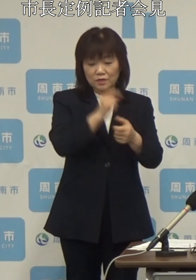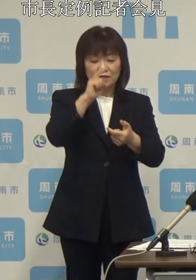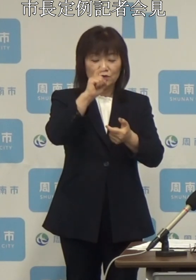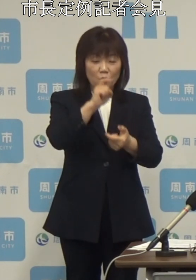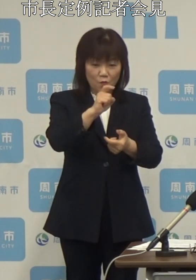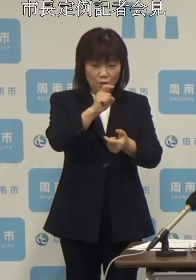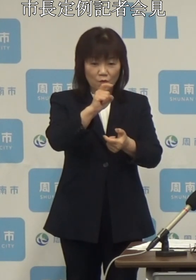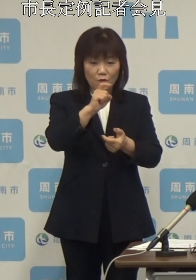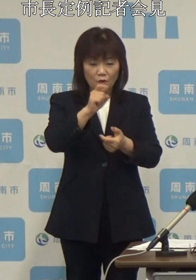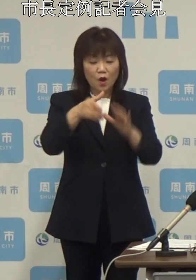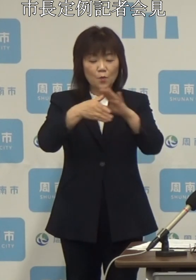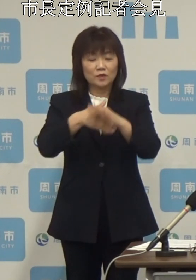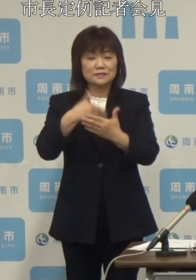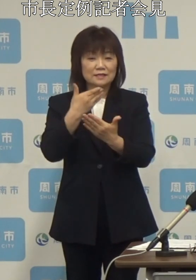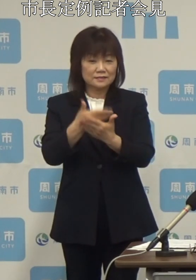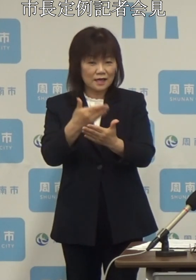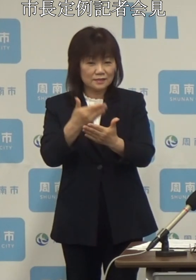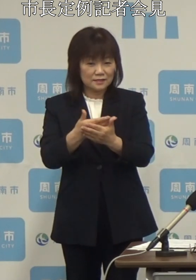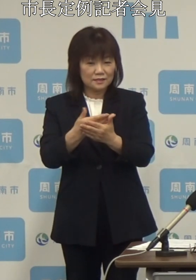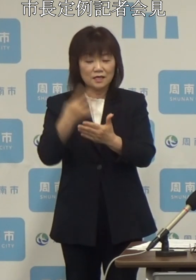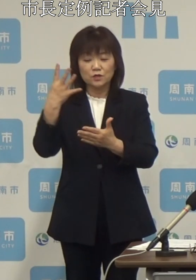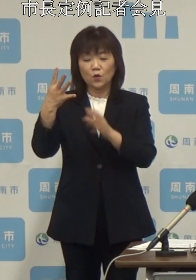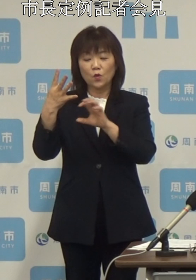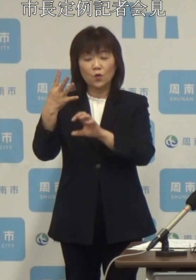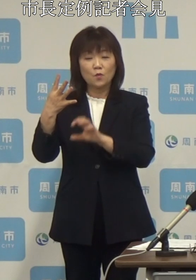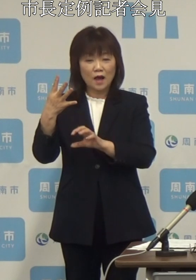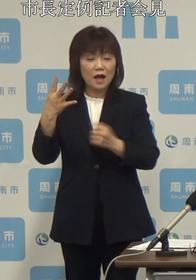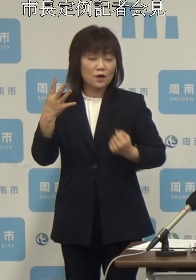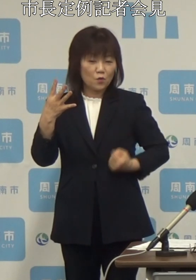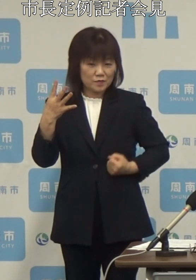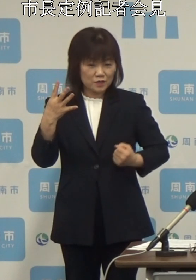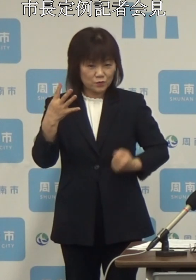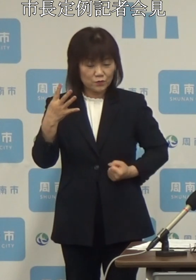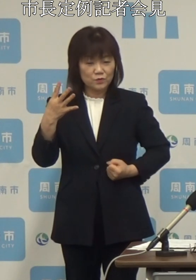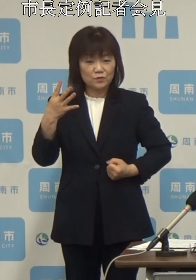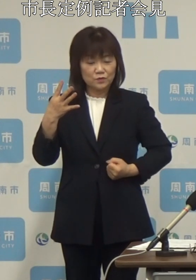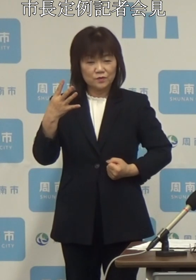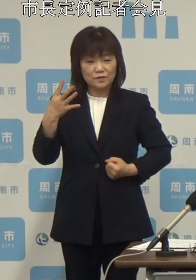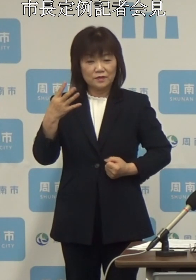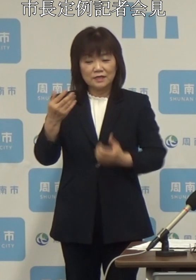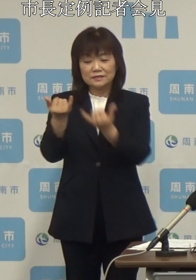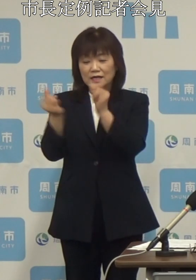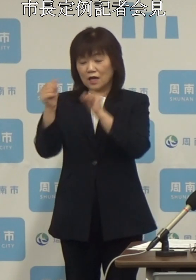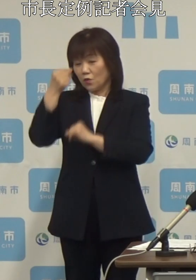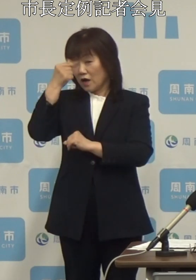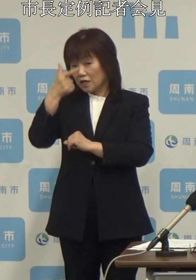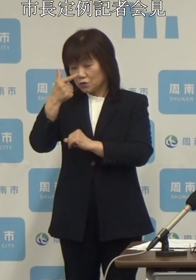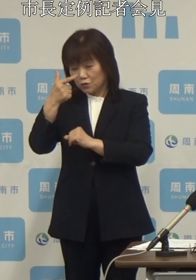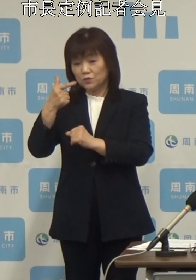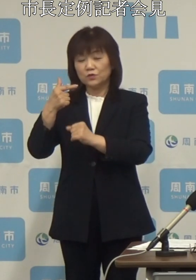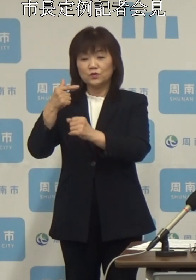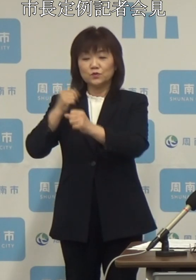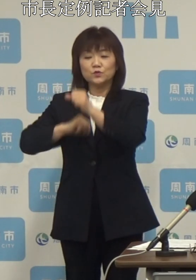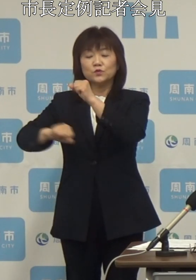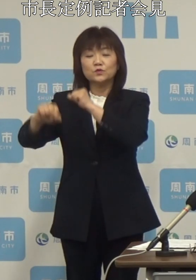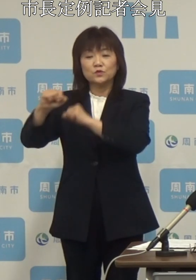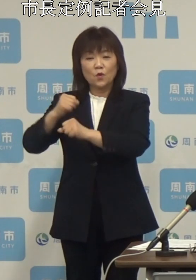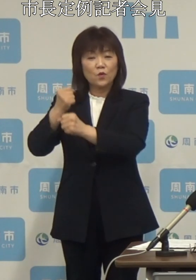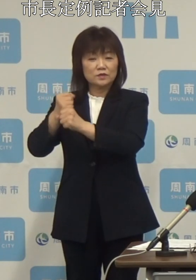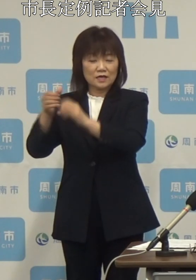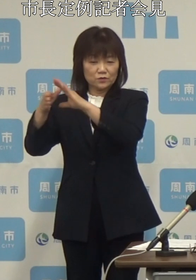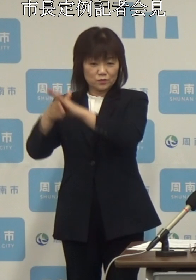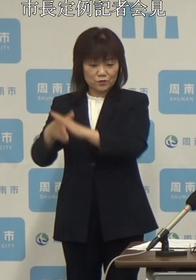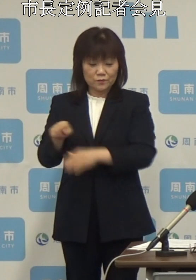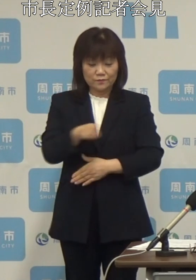語、文字デザイン、4コマコミック、社会を明るくする運動作